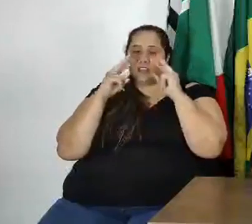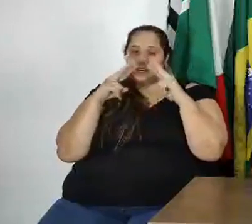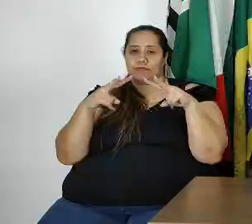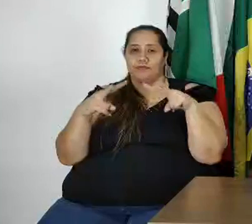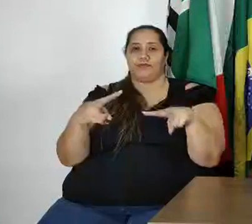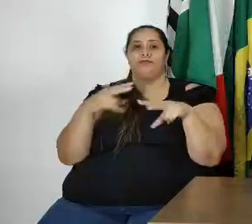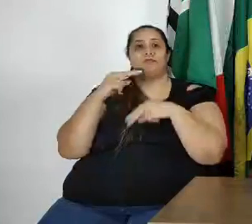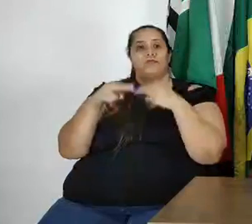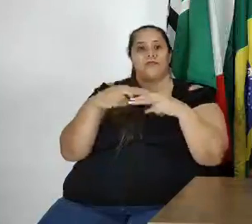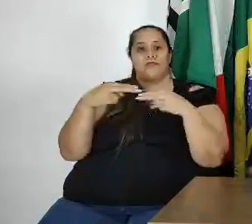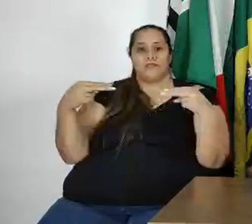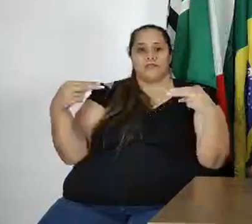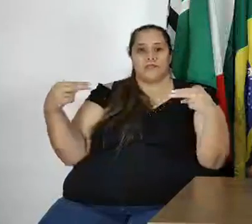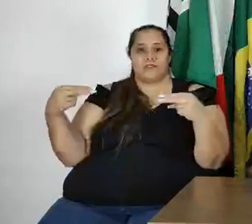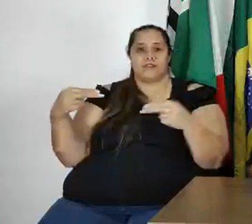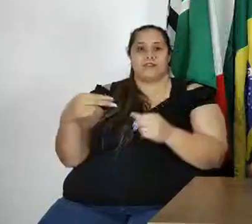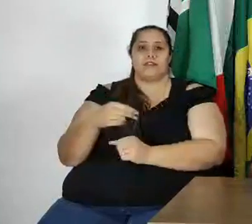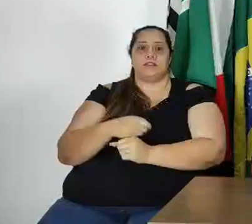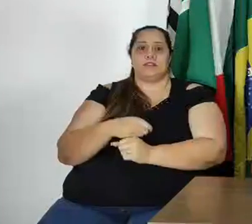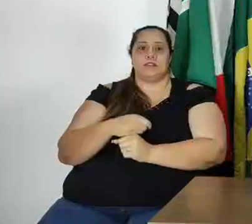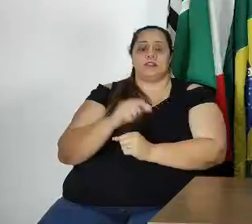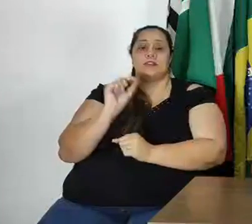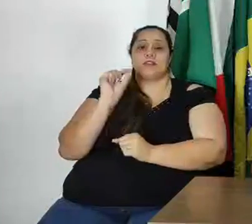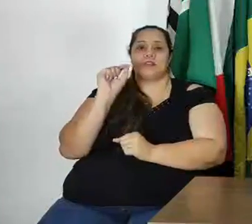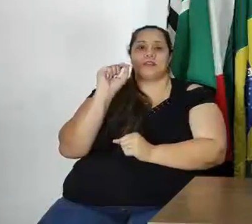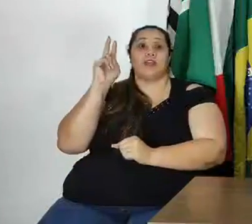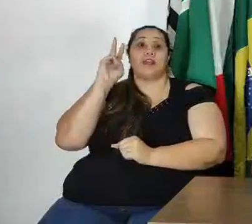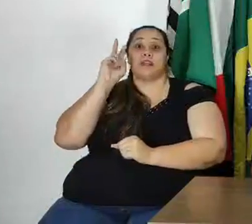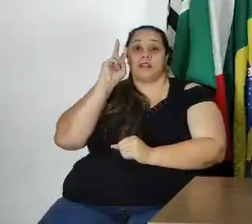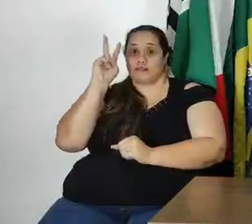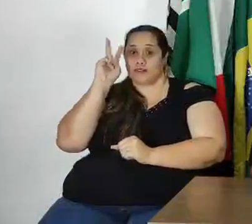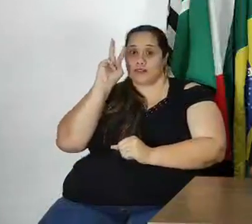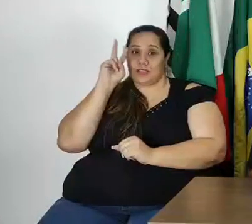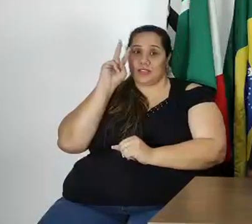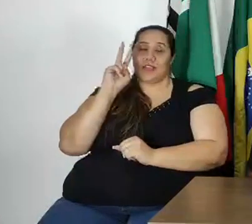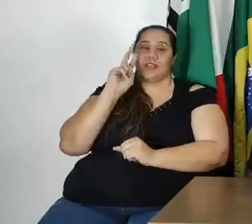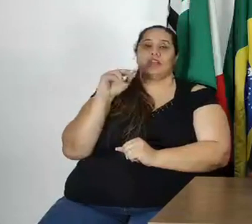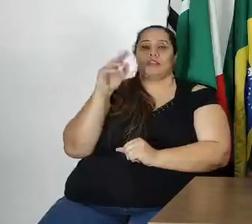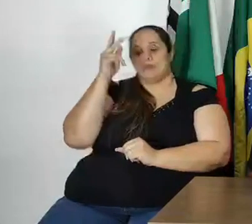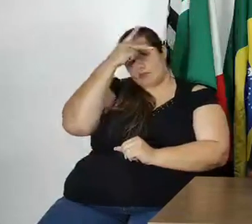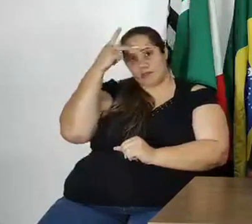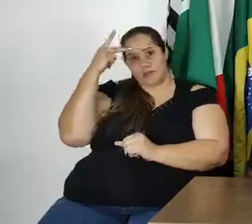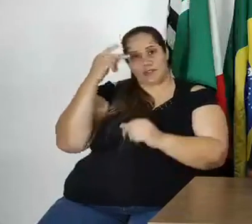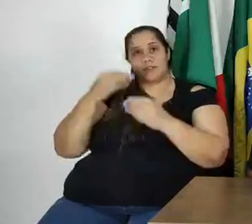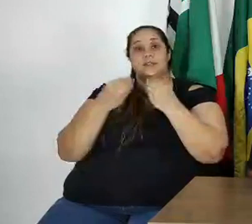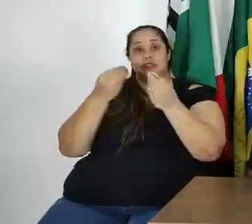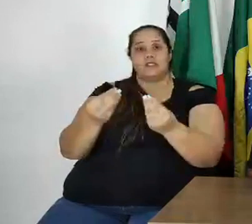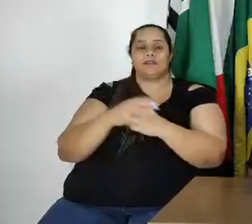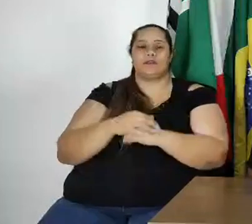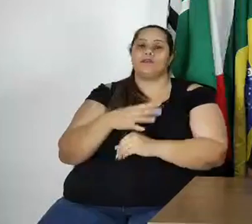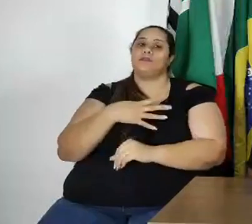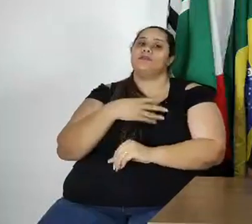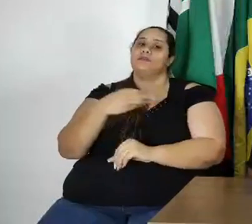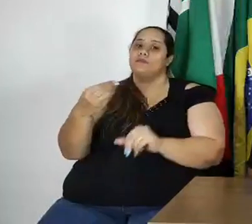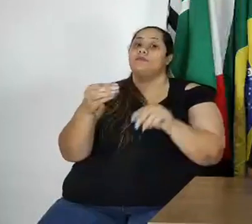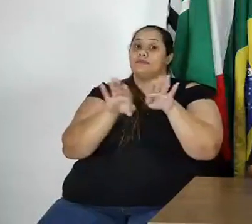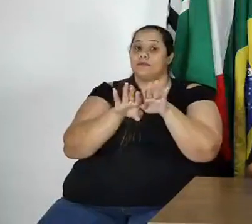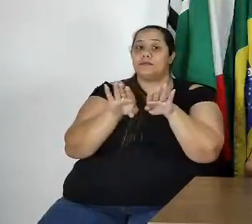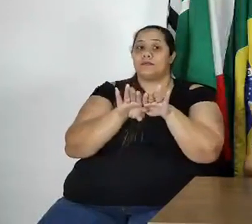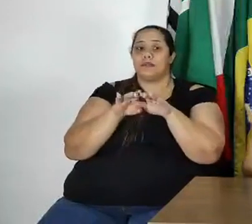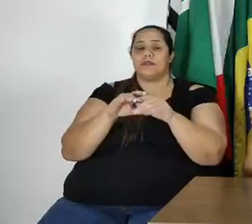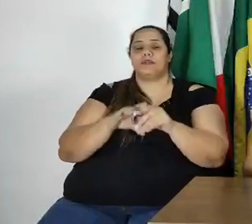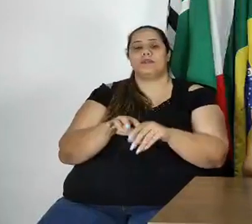a gente tem ele como lembrança de quem nos deu. E com os filhos, a gente tem que agir da mesma forma.